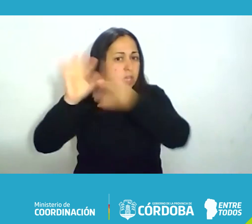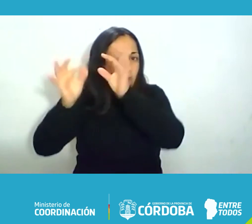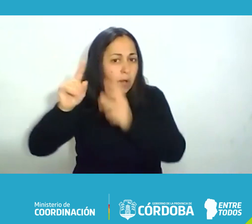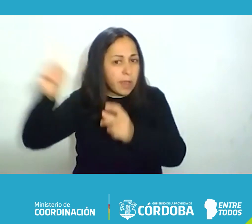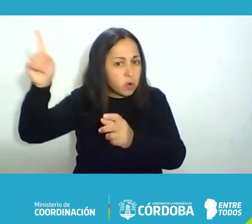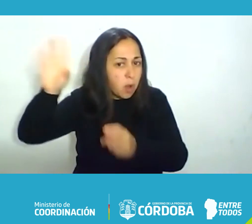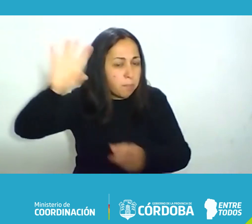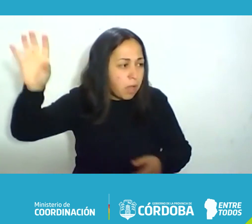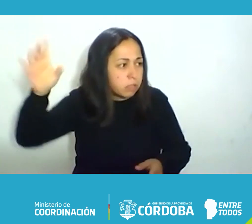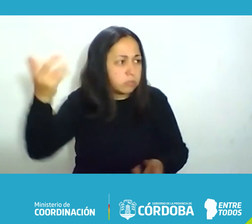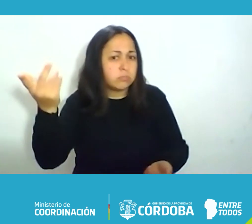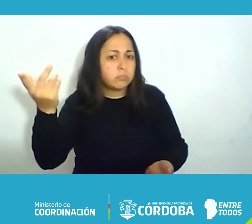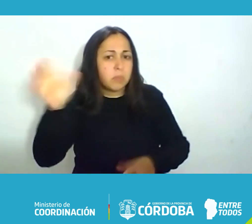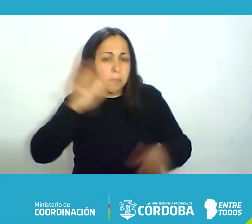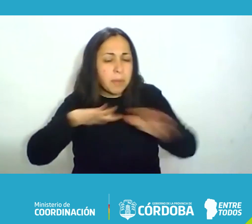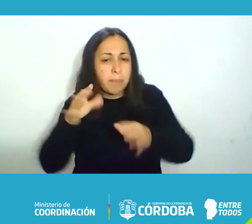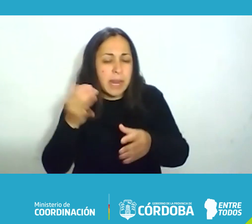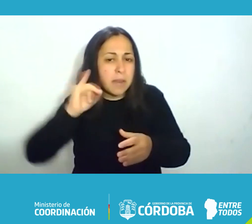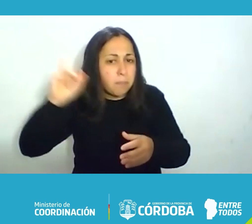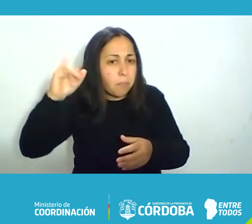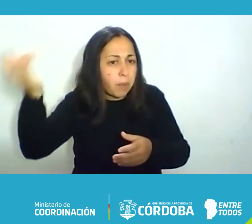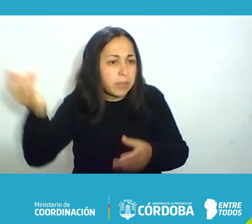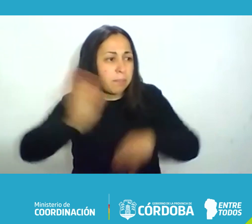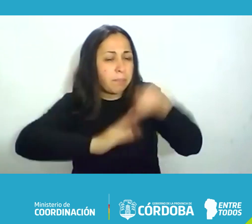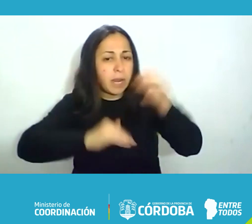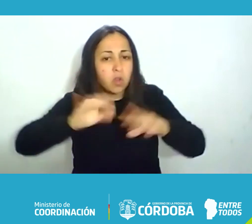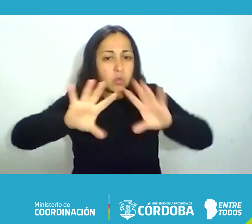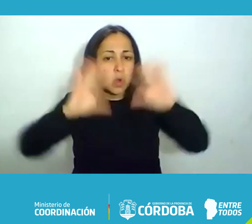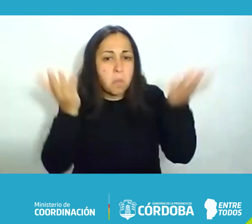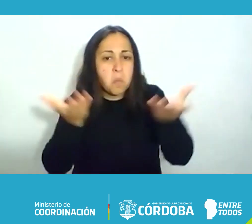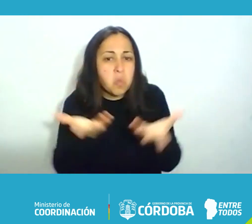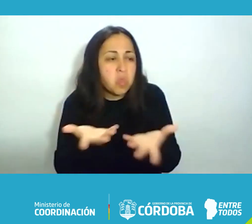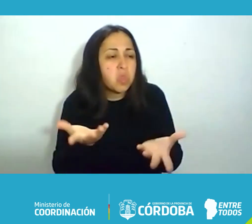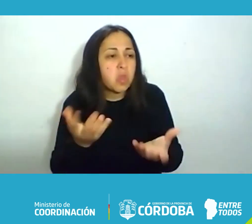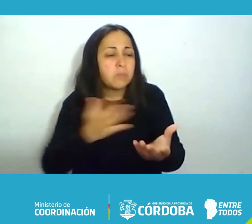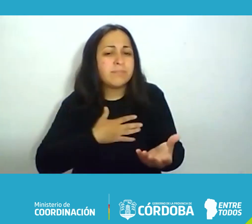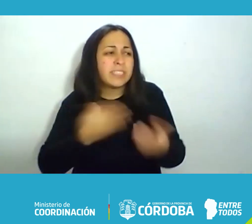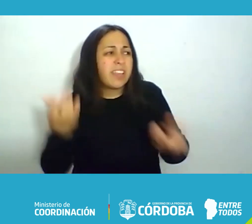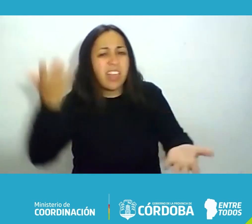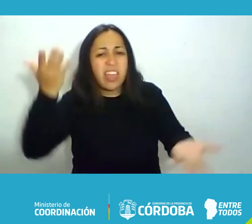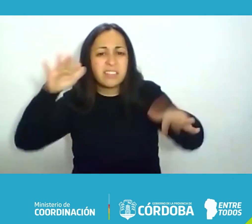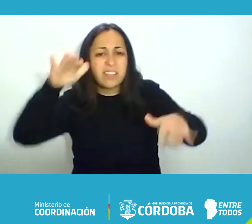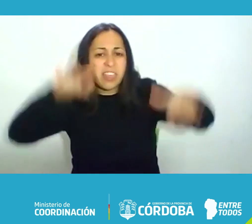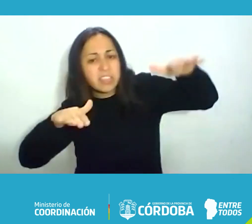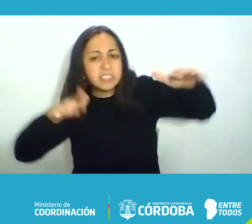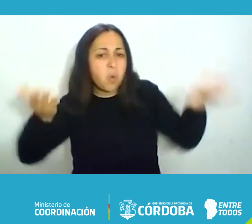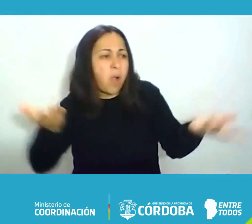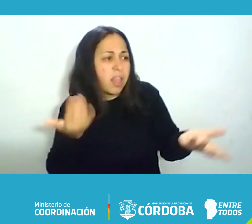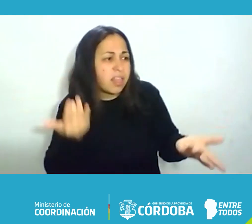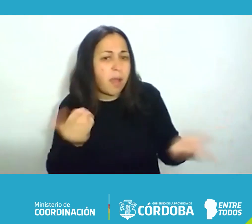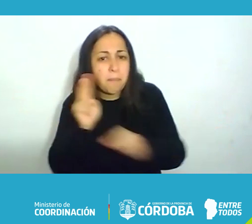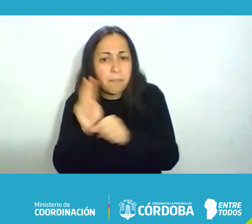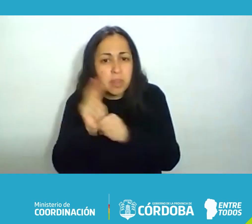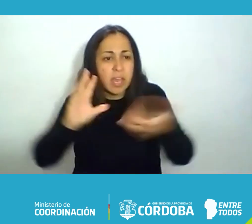europeos organiza impuestos para grandes corporaciones para construir un mundo más sano. No se puede sostener esta desigualdad dentro de la que hay tensión